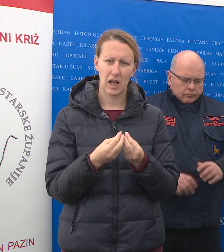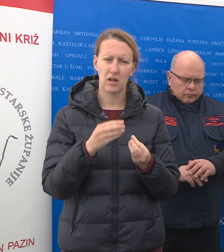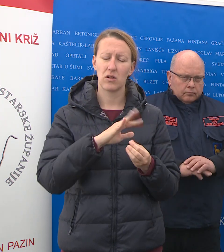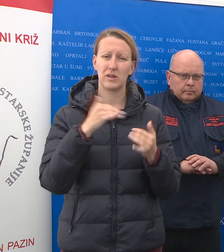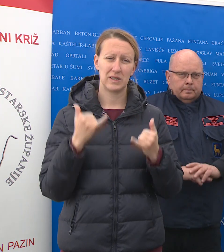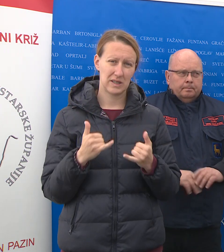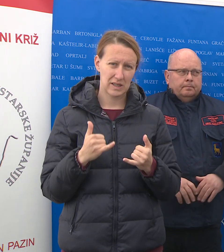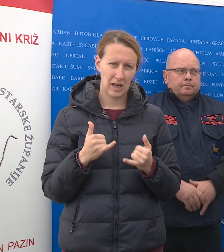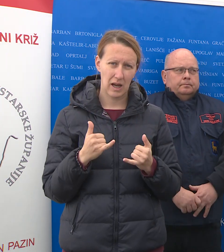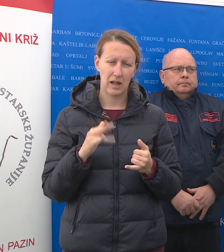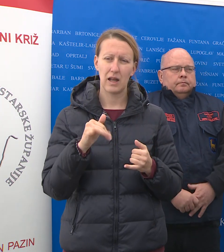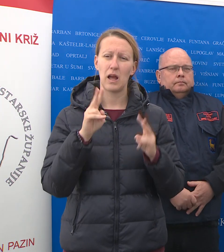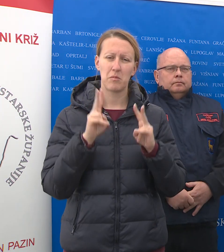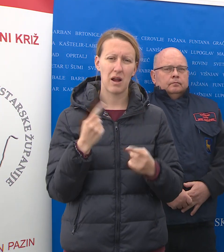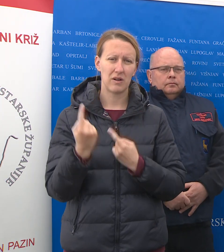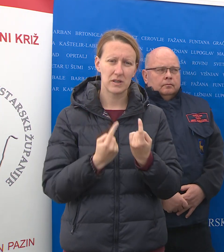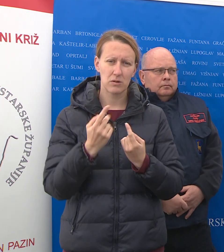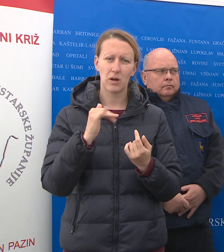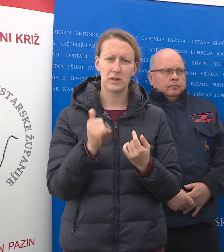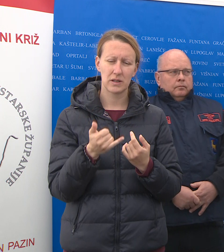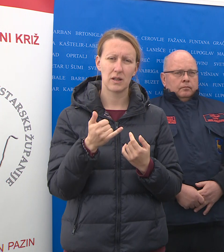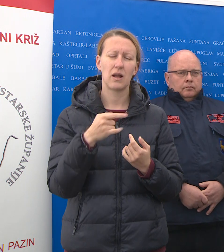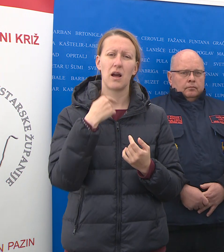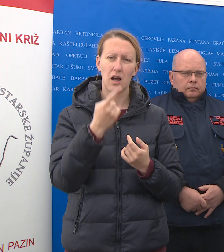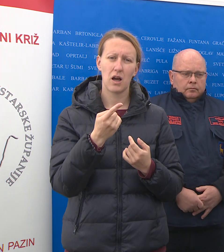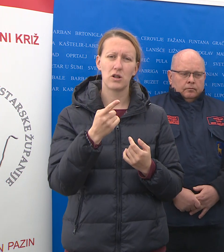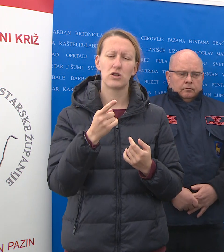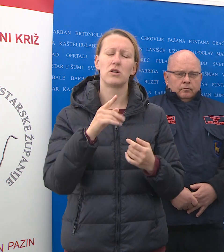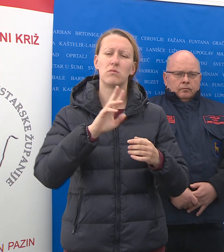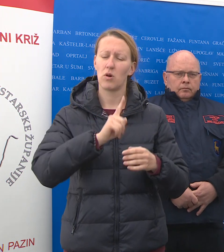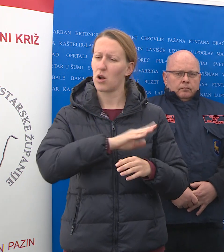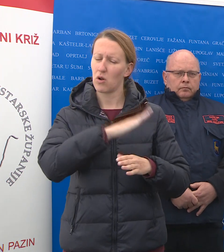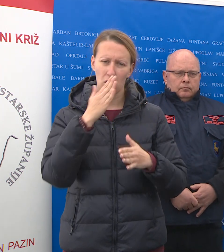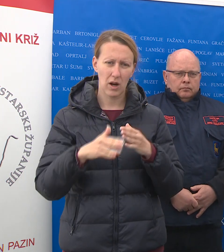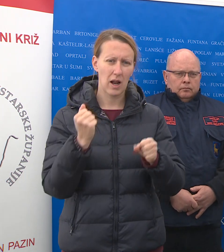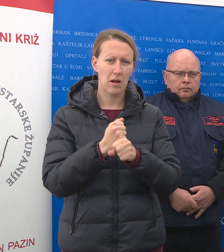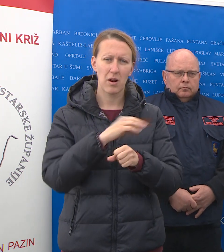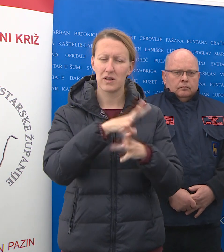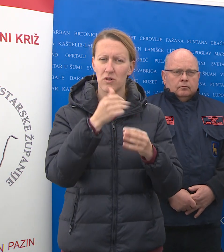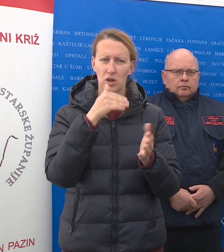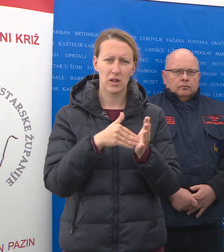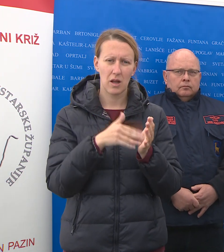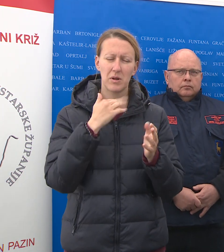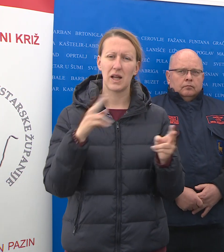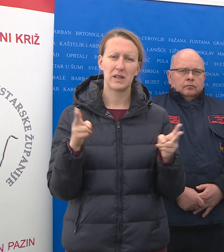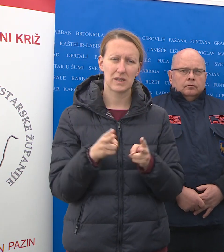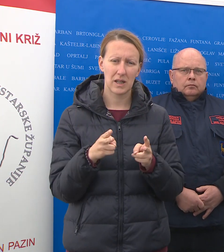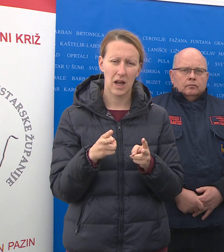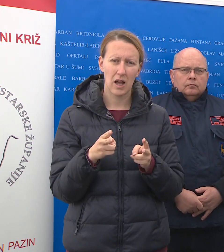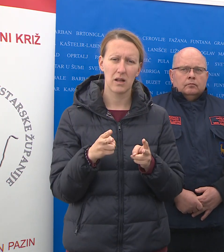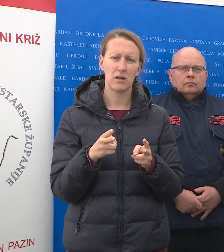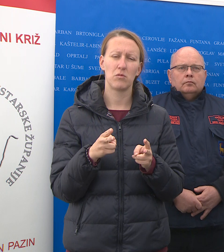tek sada je pravi trenutak da kažem, zapnemo do kraja i napravimo sve što trebamo i da skratimo